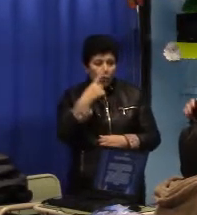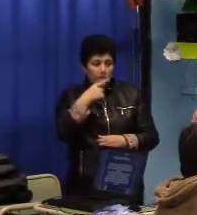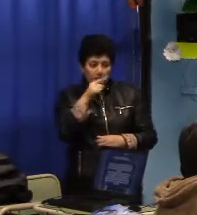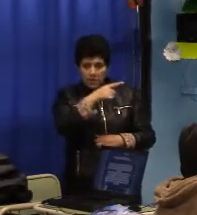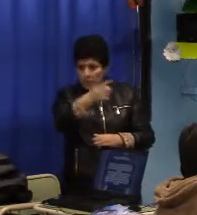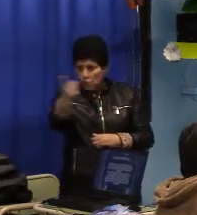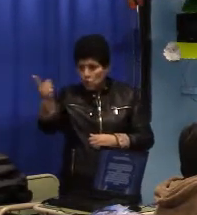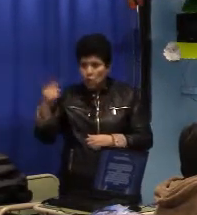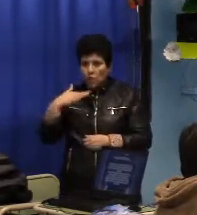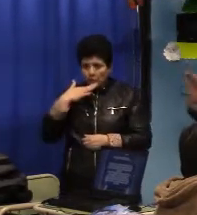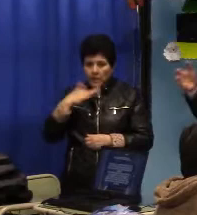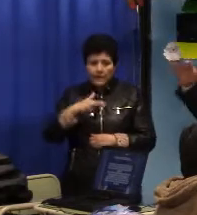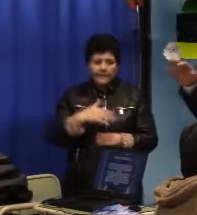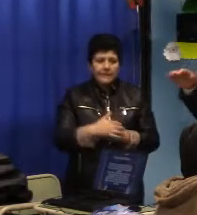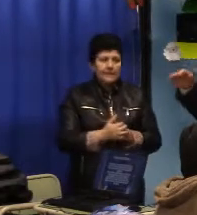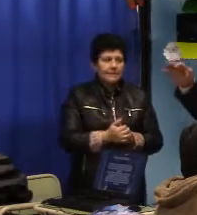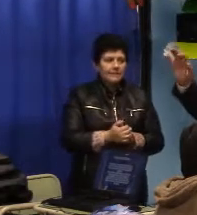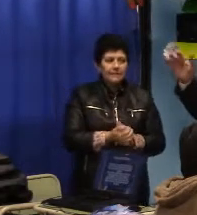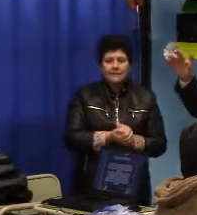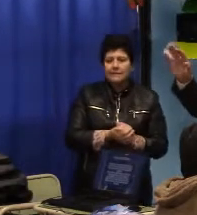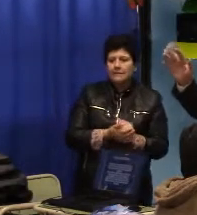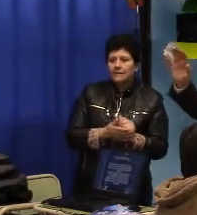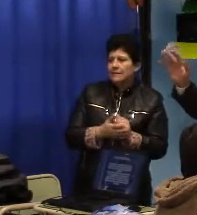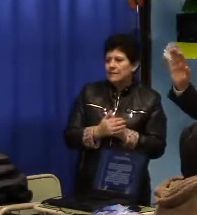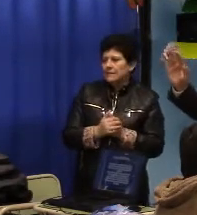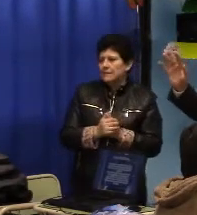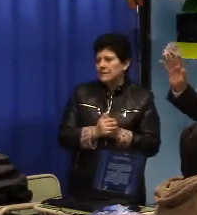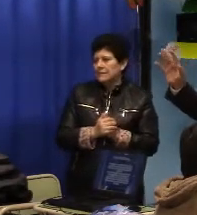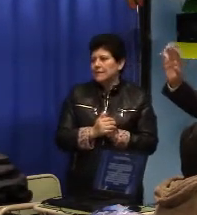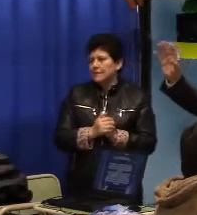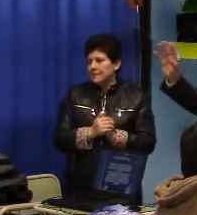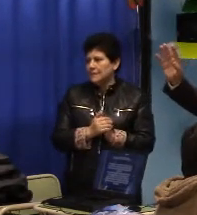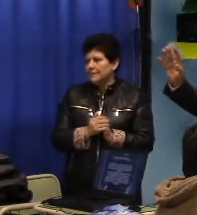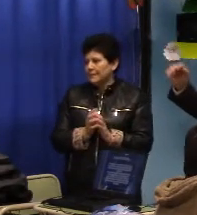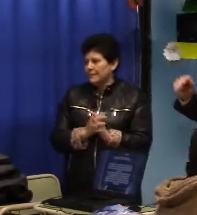¿No? ¿No? Bien. ¿Esto qué es? ¿Participando? Sí, sí, sí.